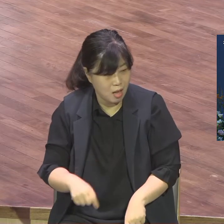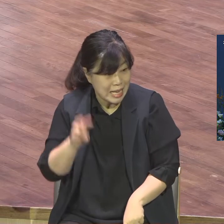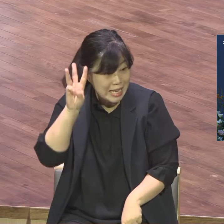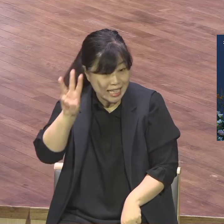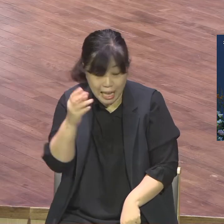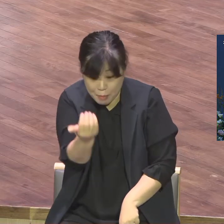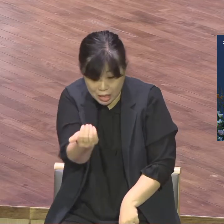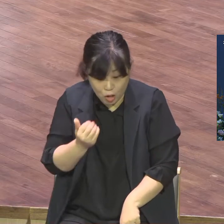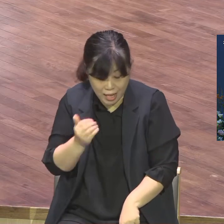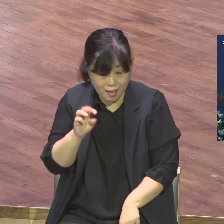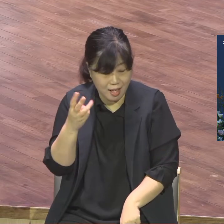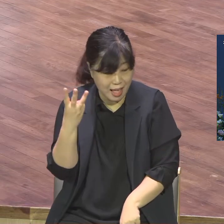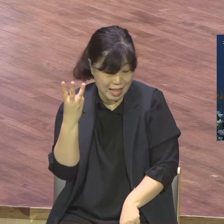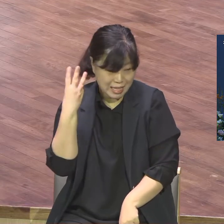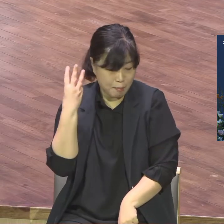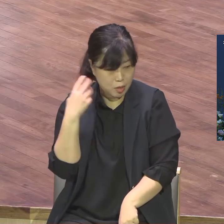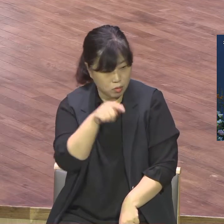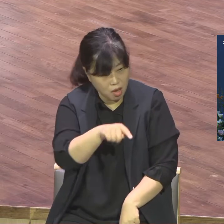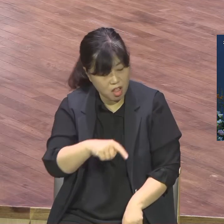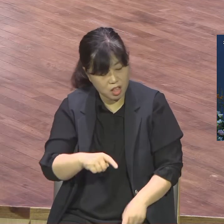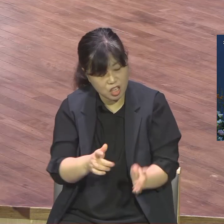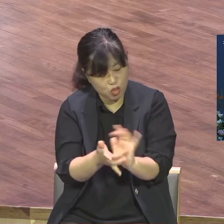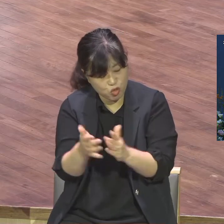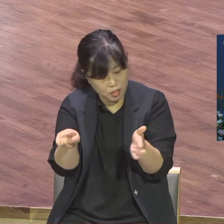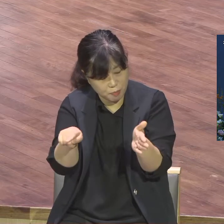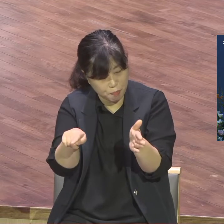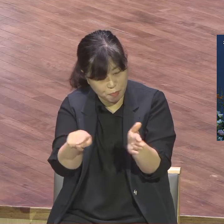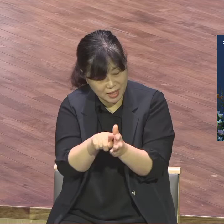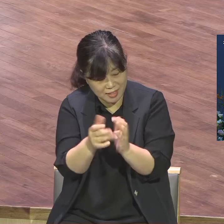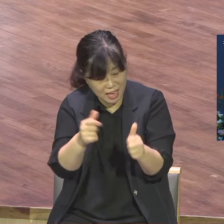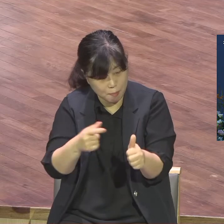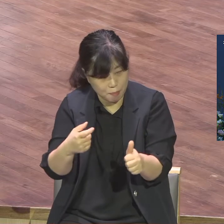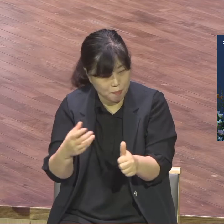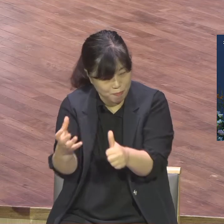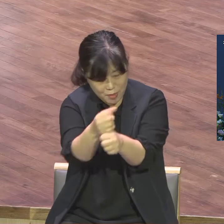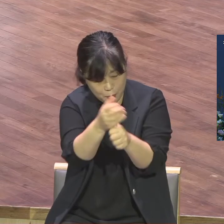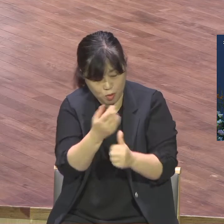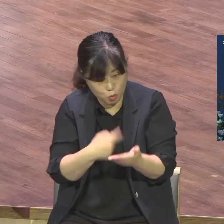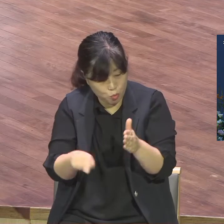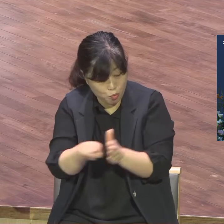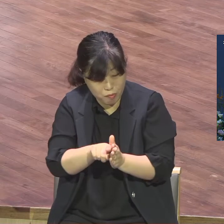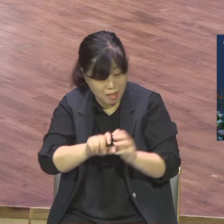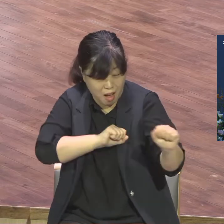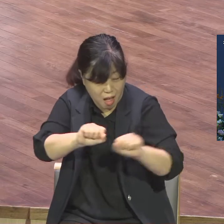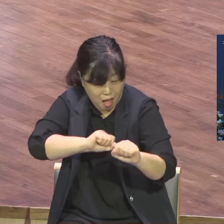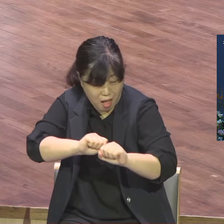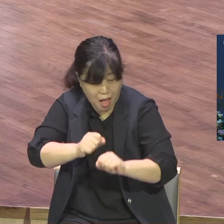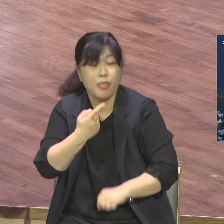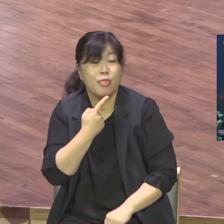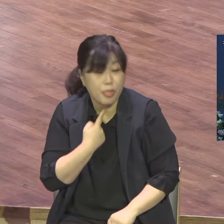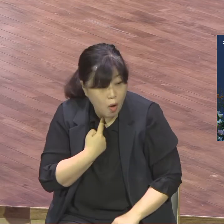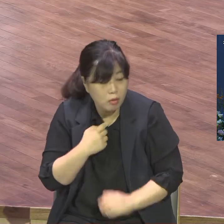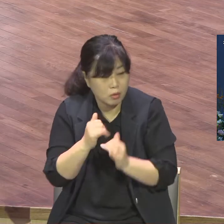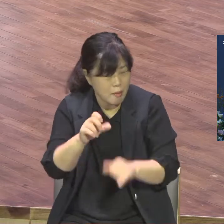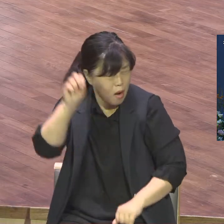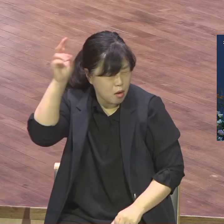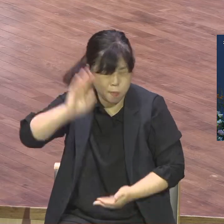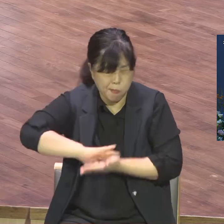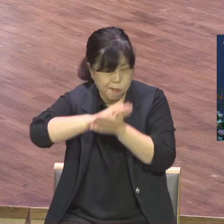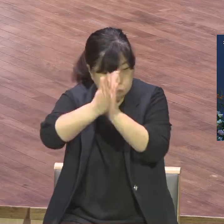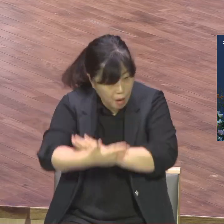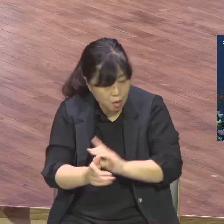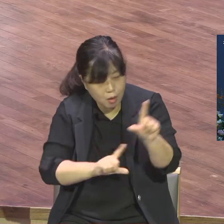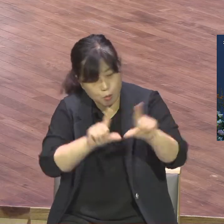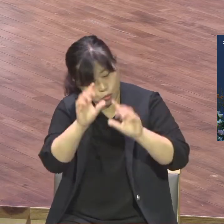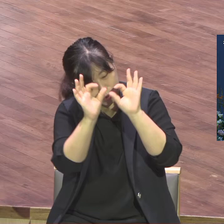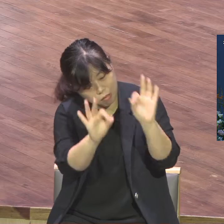예수 믿고 3일 만에 눈 뜨자마자 바로 그냥 예수를 선포하는 그리스도의